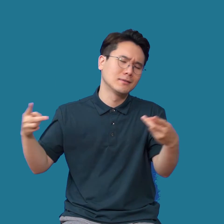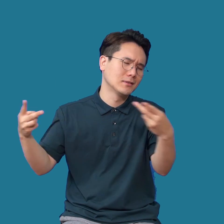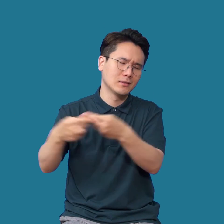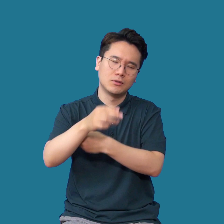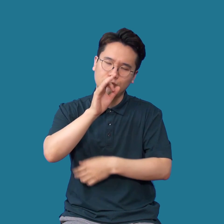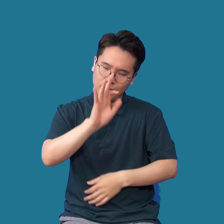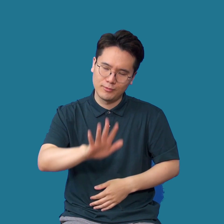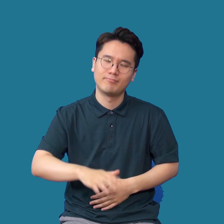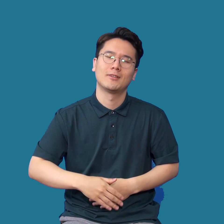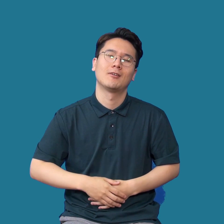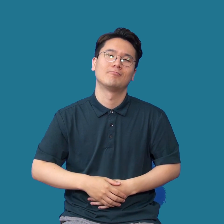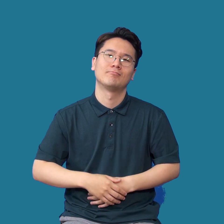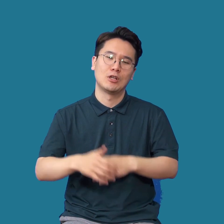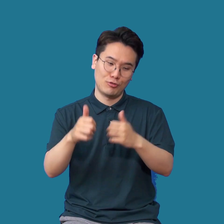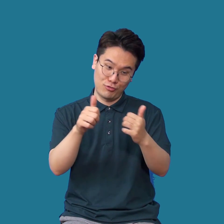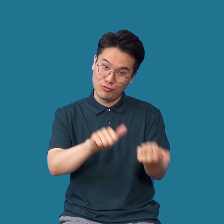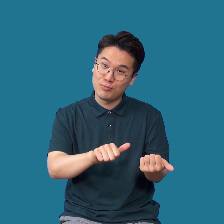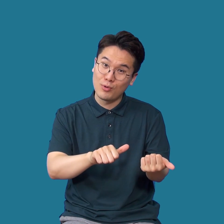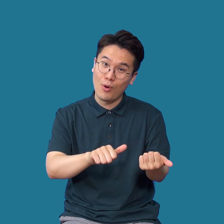없습니다.